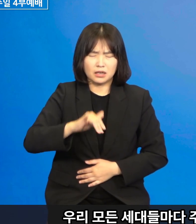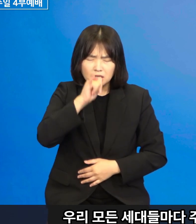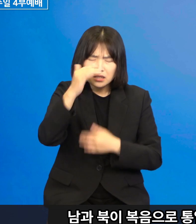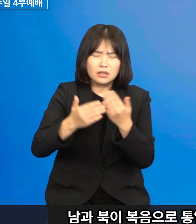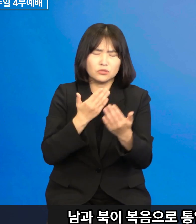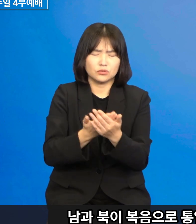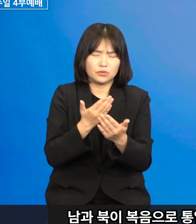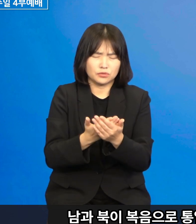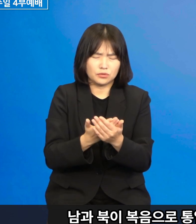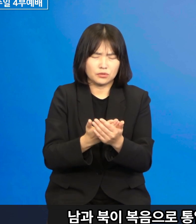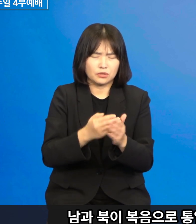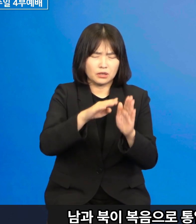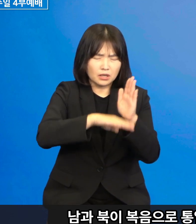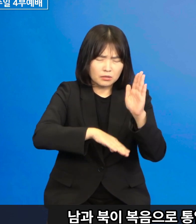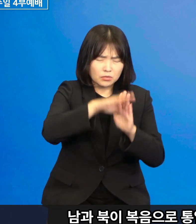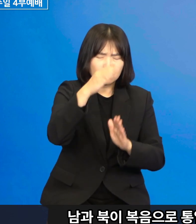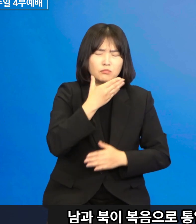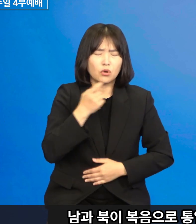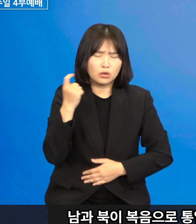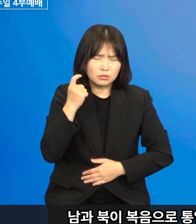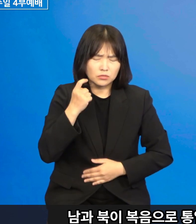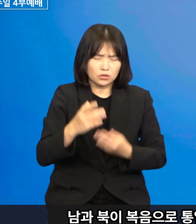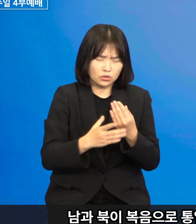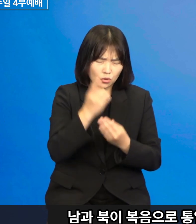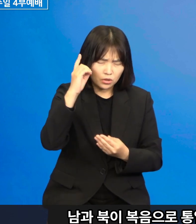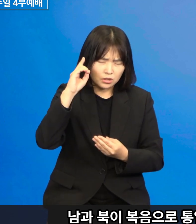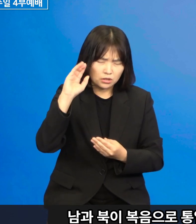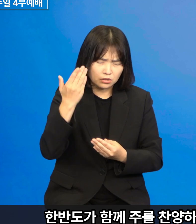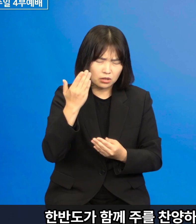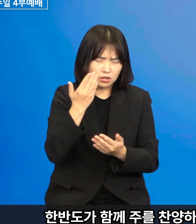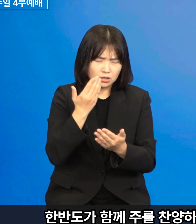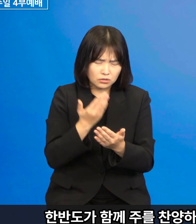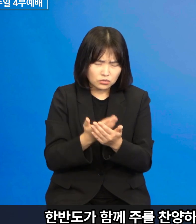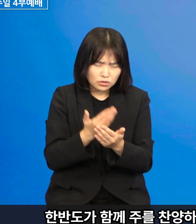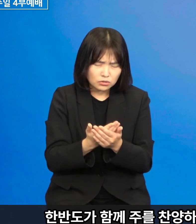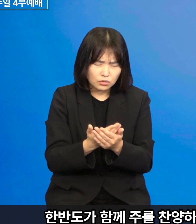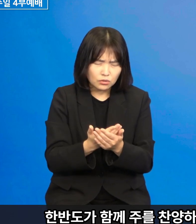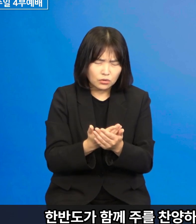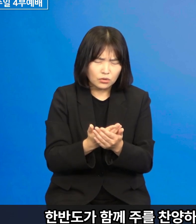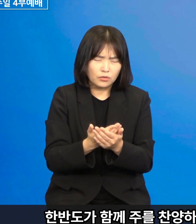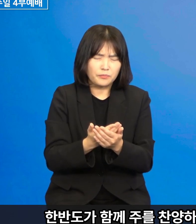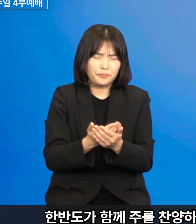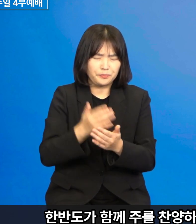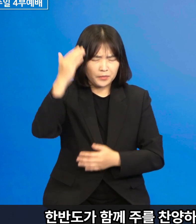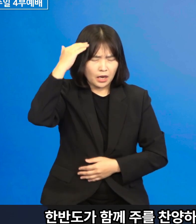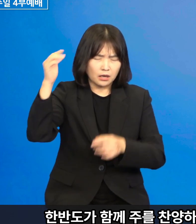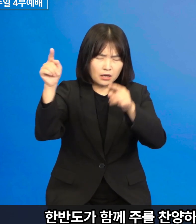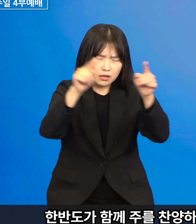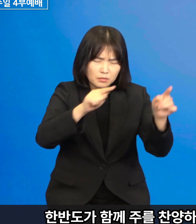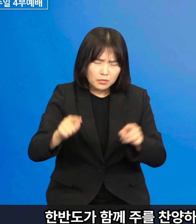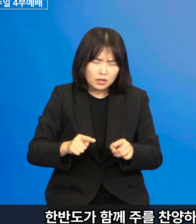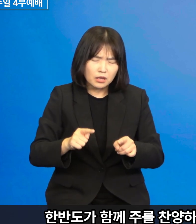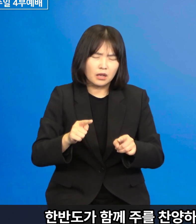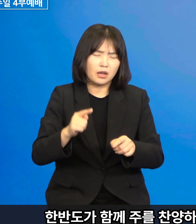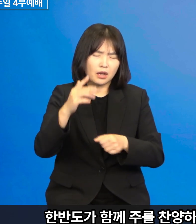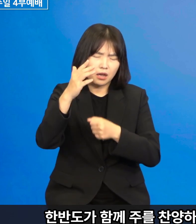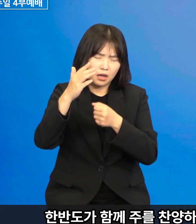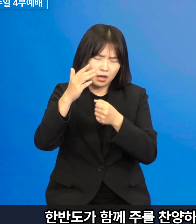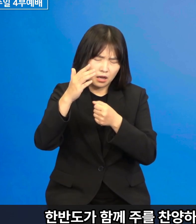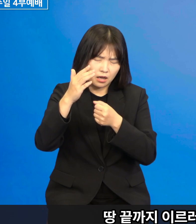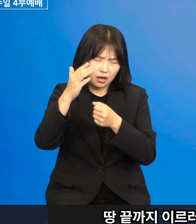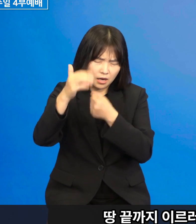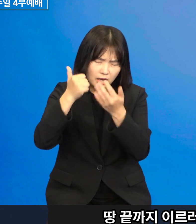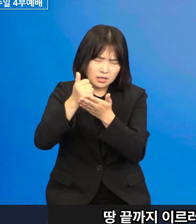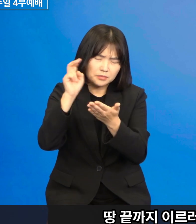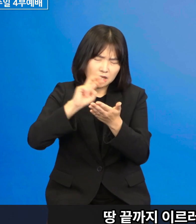주시옵소서. 남과 북이 복음으로 통일되고 하나 되게 하여 주시고 한반도가 함께 주를 찬양하는 그날이 속히 오게 하여